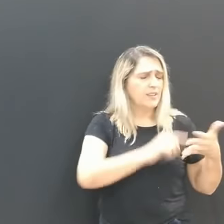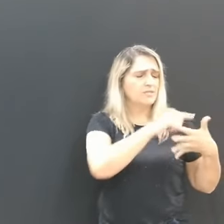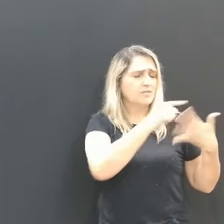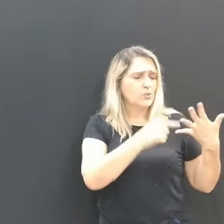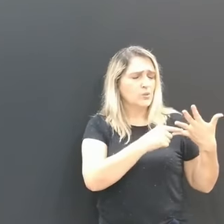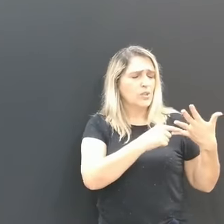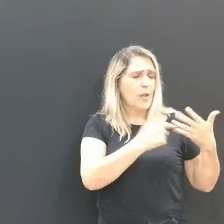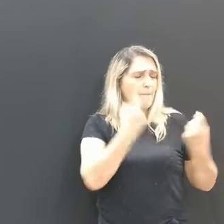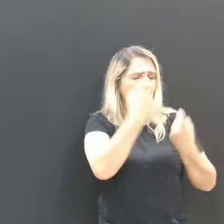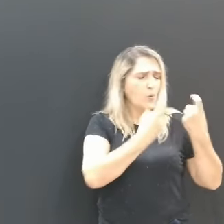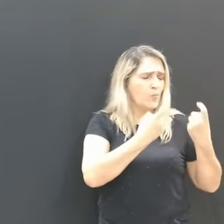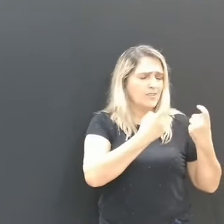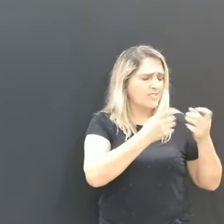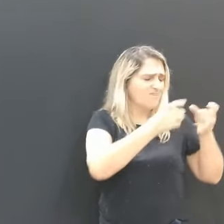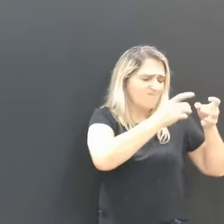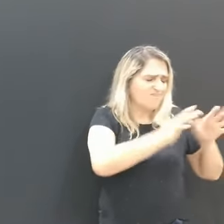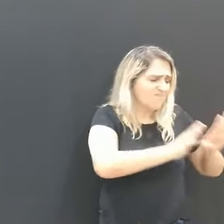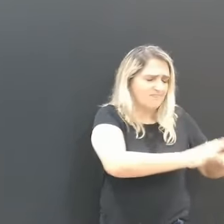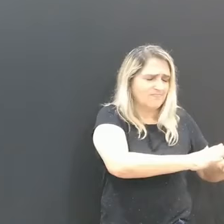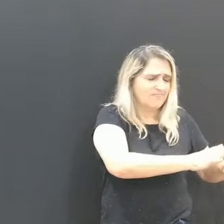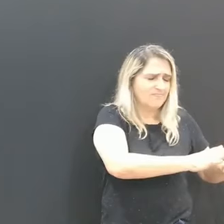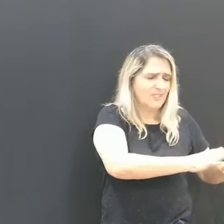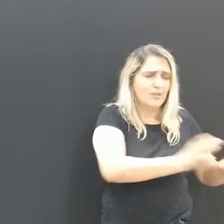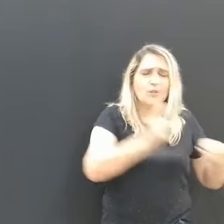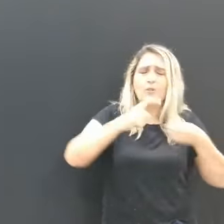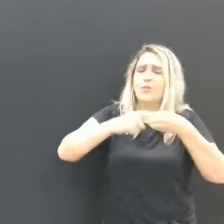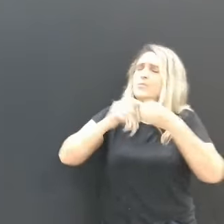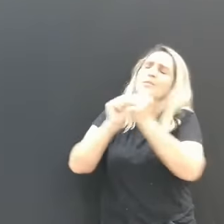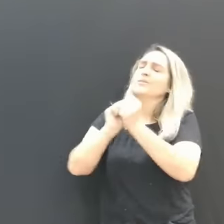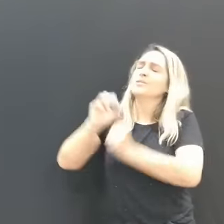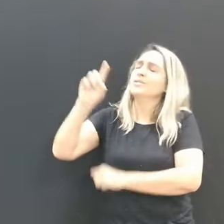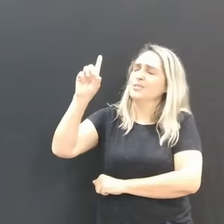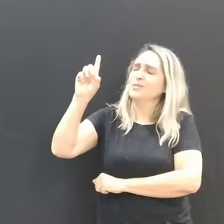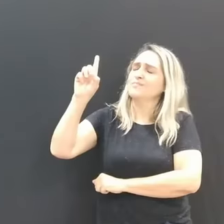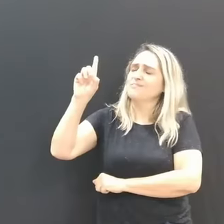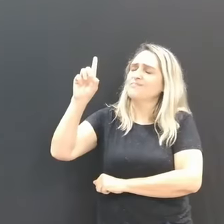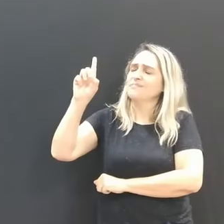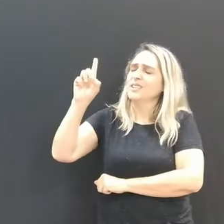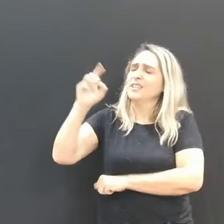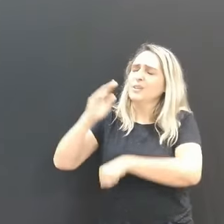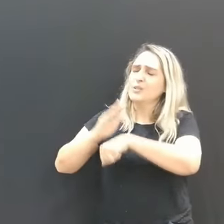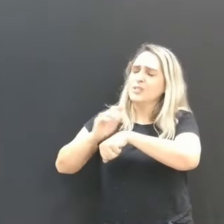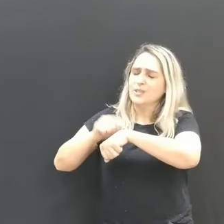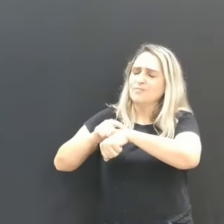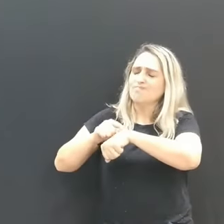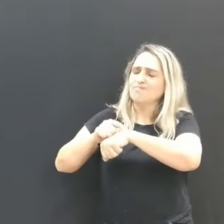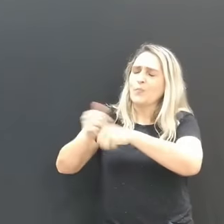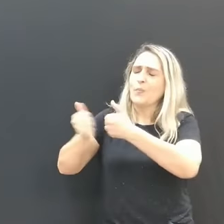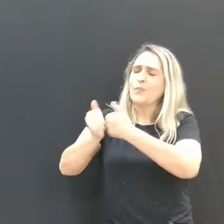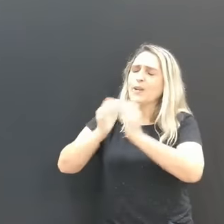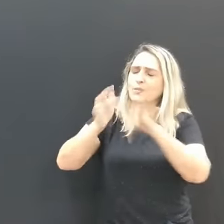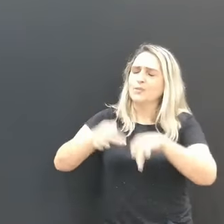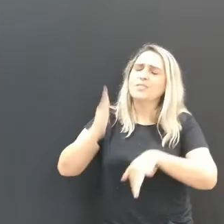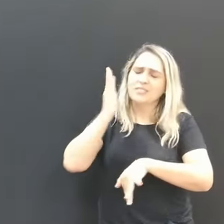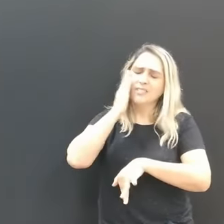eu fico cheio de situações da vida, serviço, trabalho, preocupações e parece